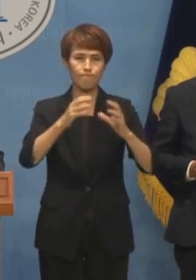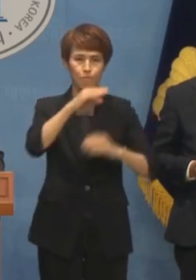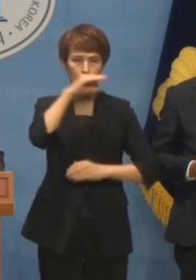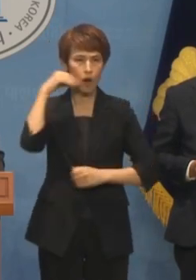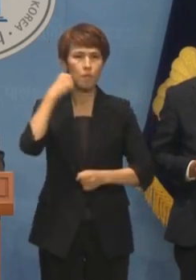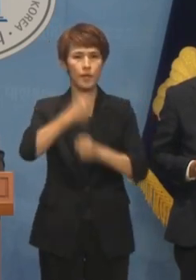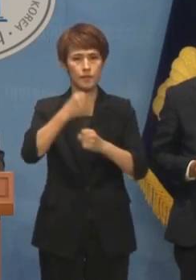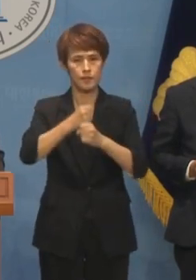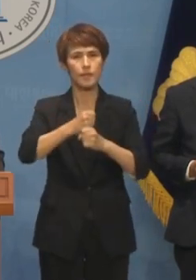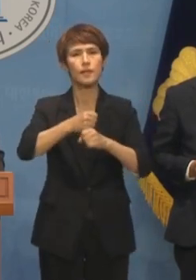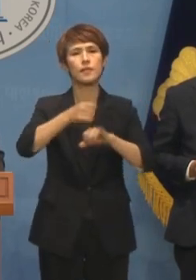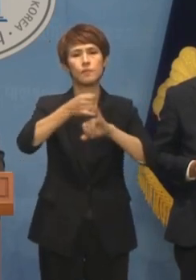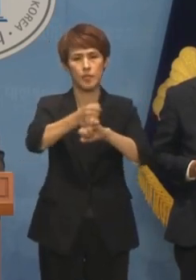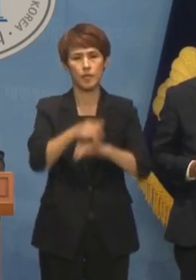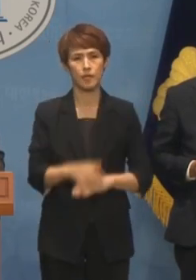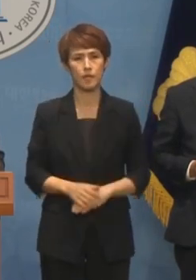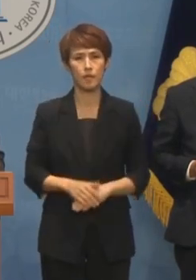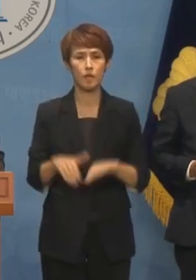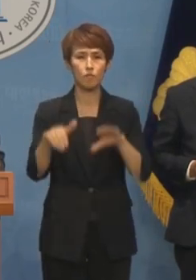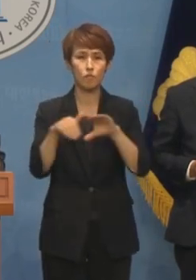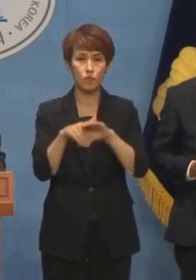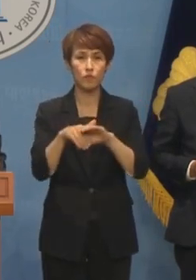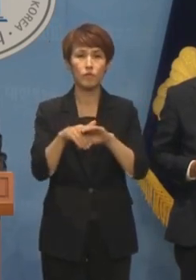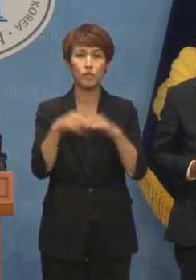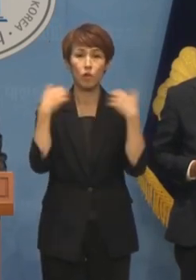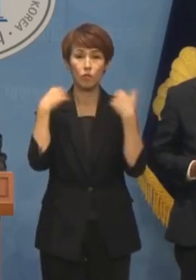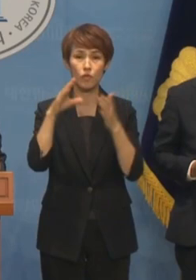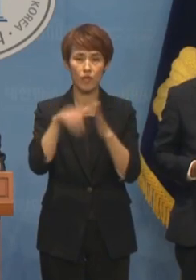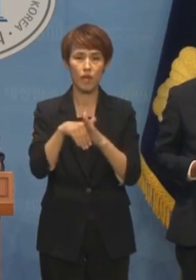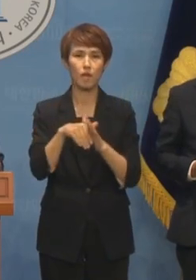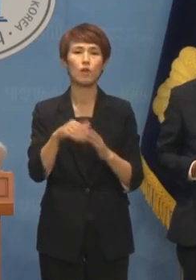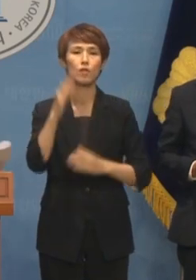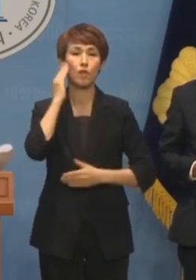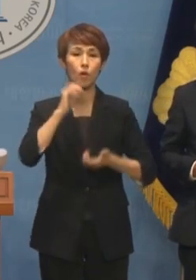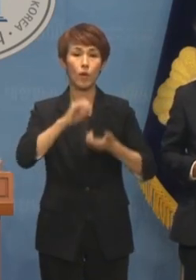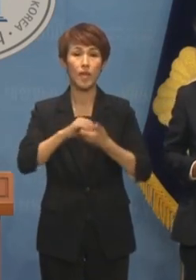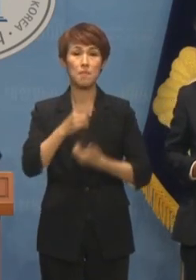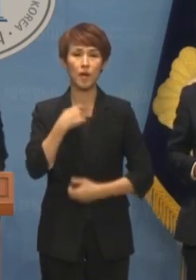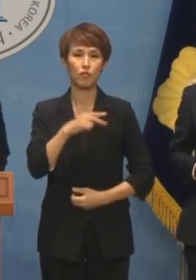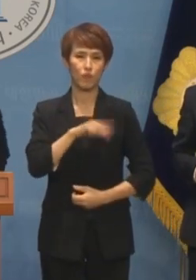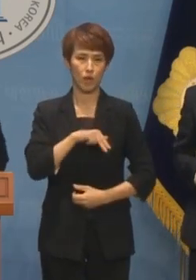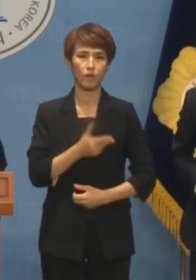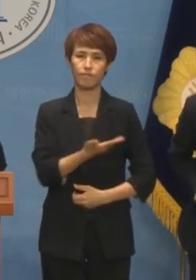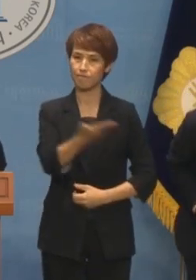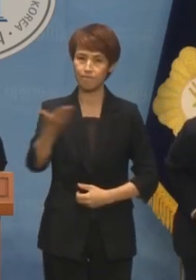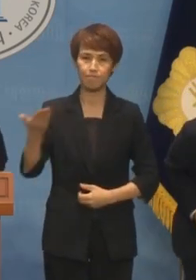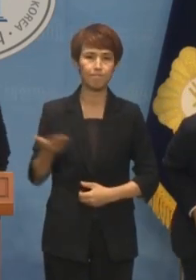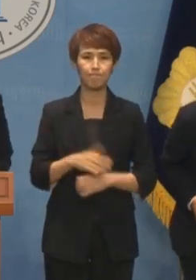세우겠습니다. 문재인 정부 청와대 출신 국회의원 일동 이상입니다.